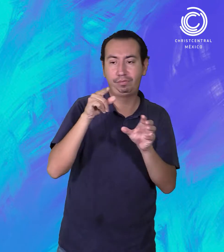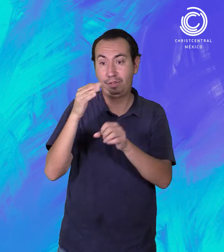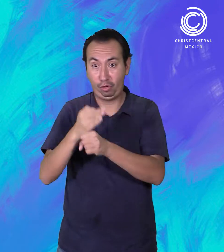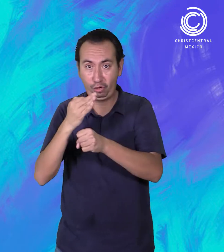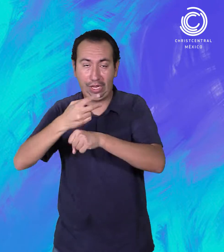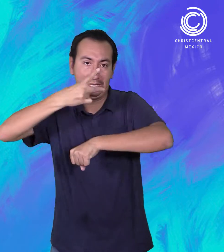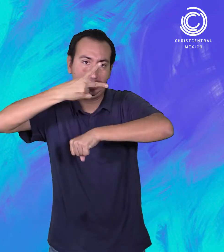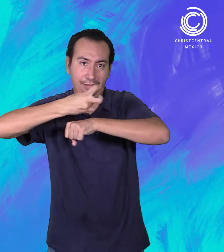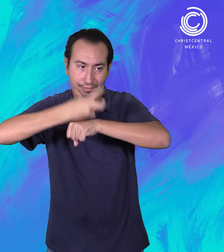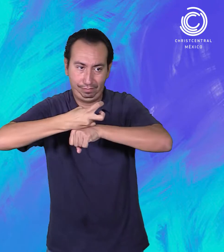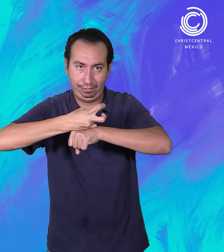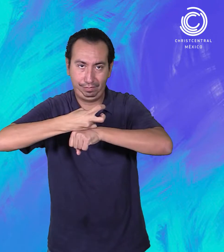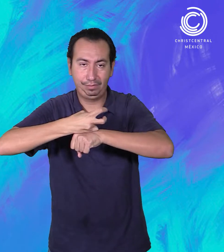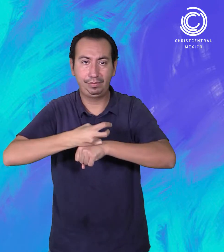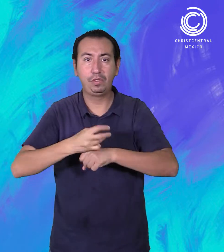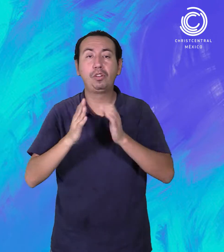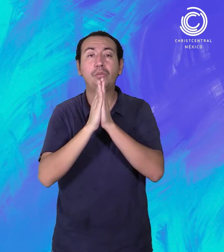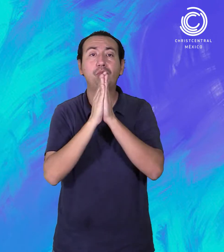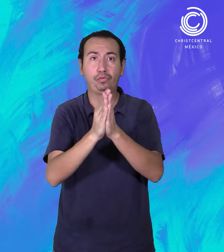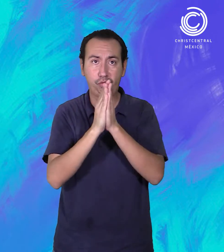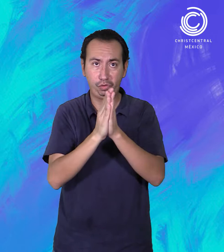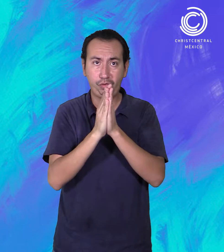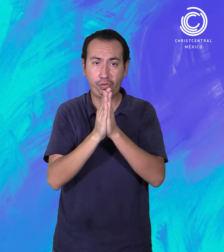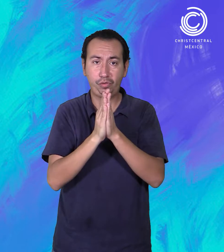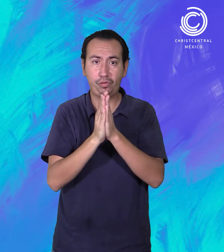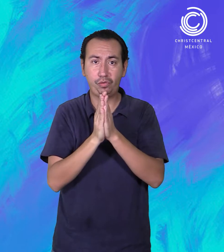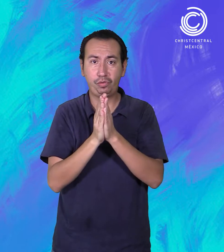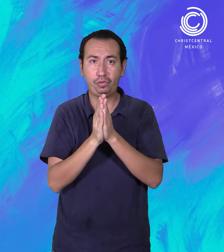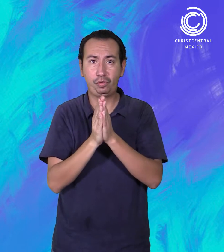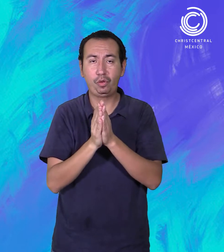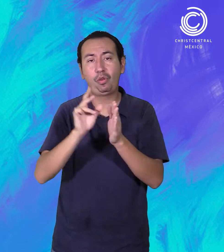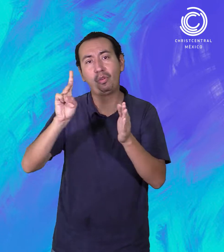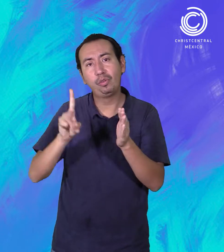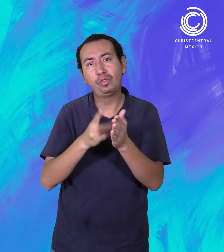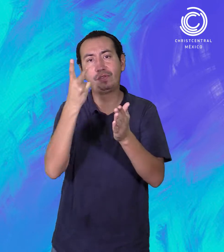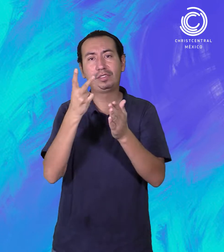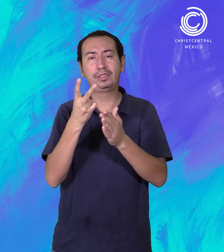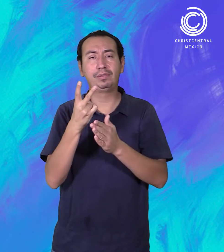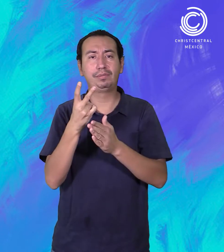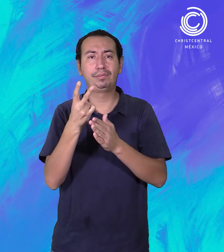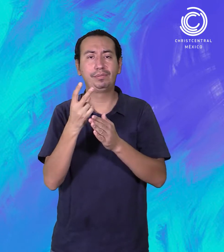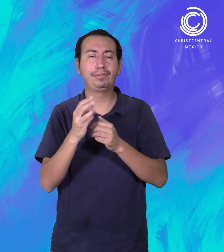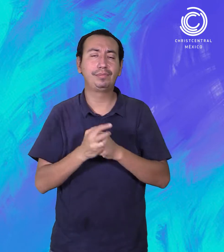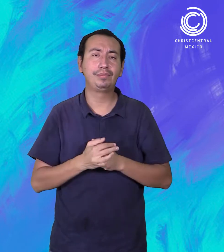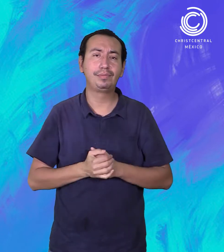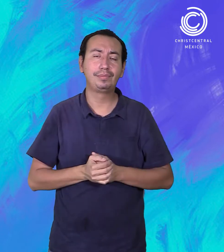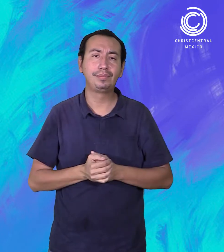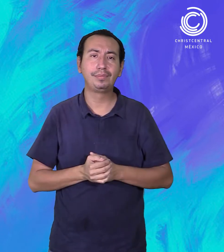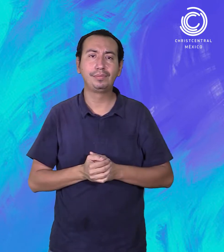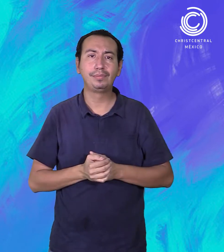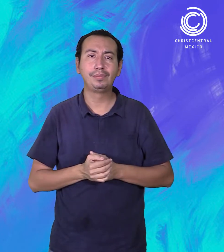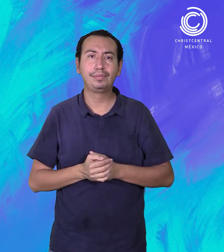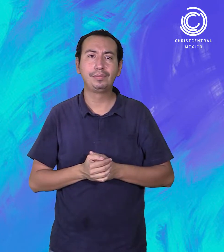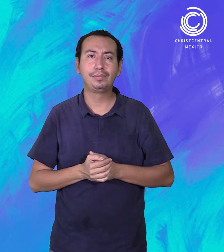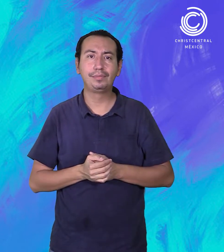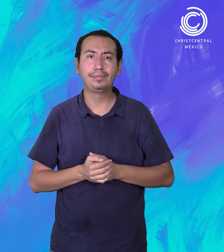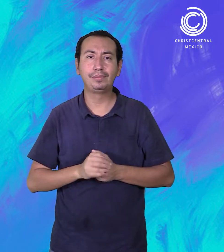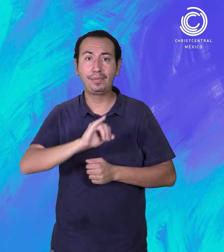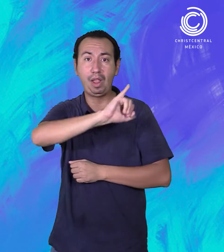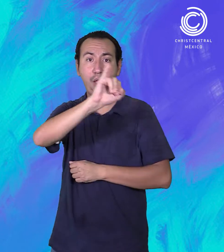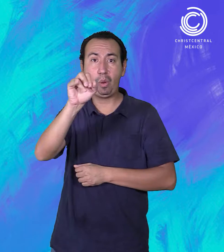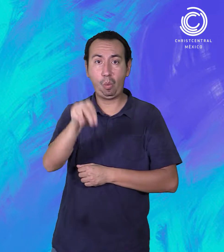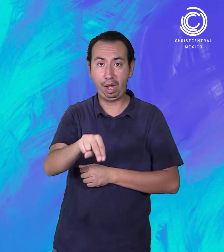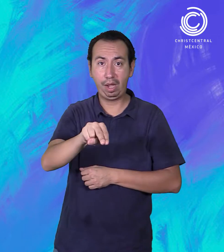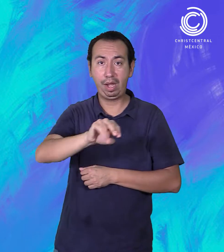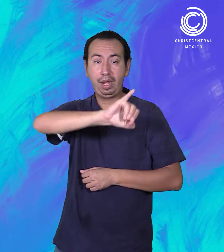hablándoles esta segunda parte y les pido por favor si me acompañan, vamos nuevamente a el Evangelio de Juan